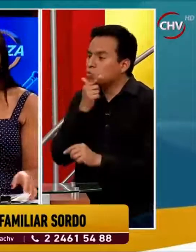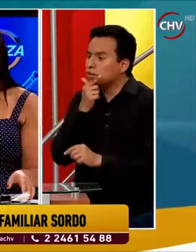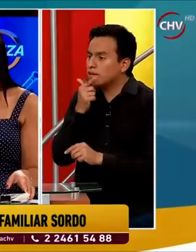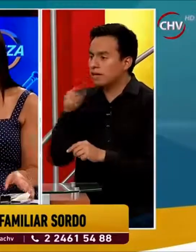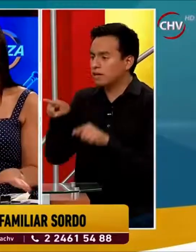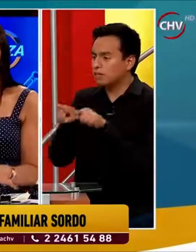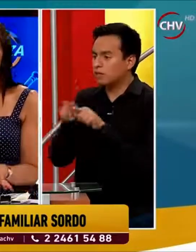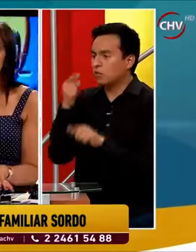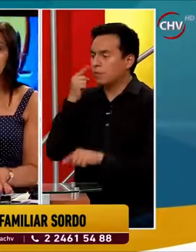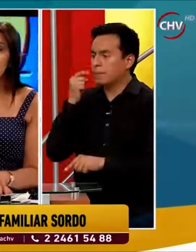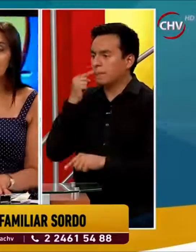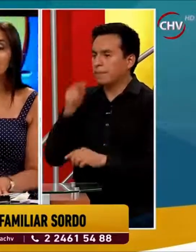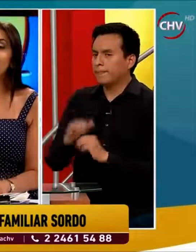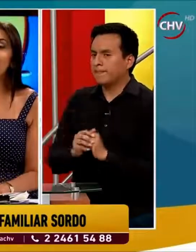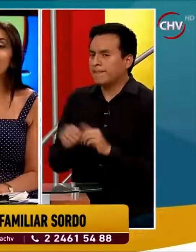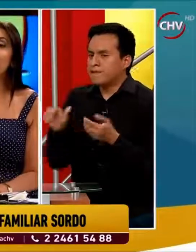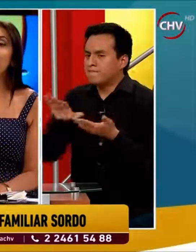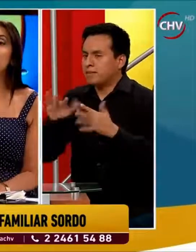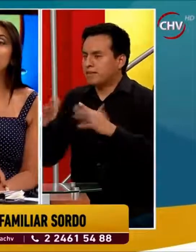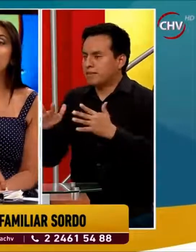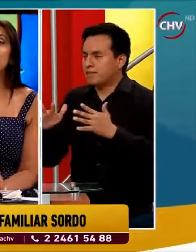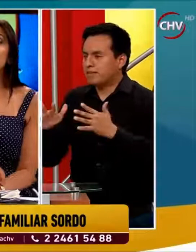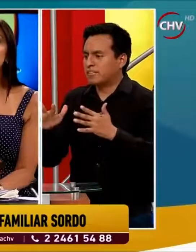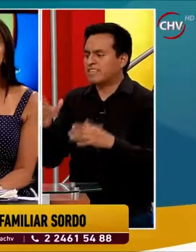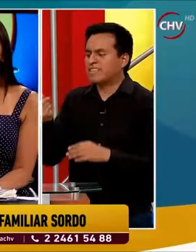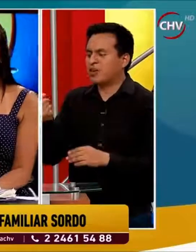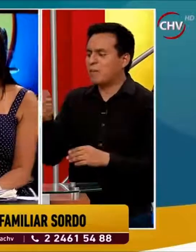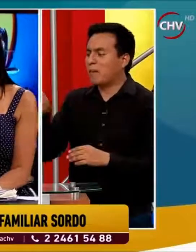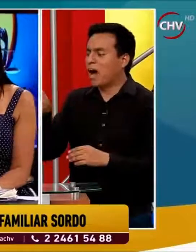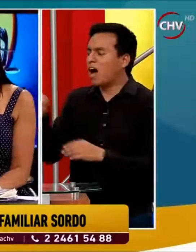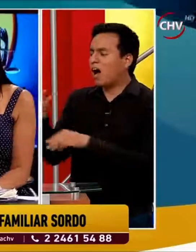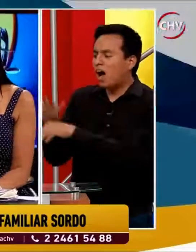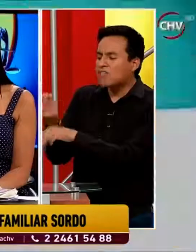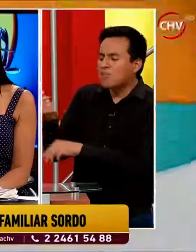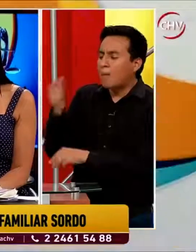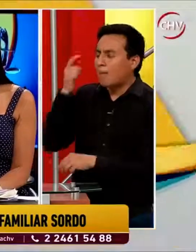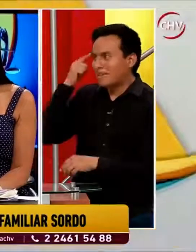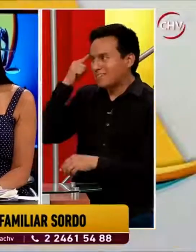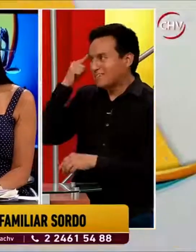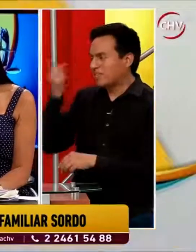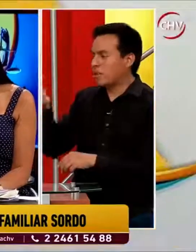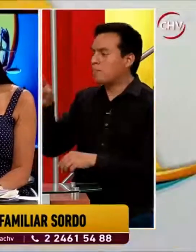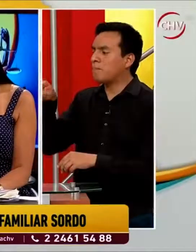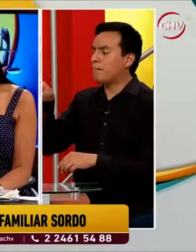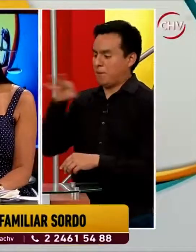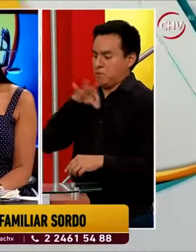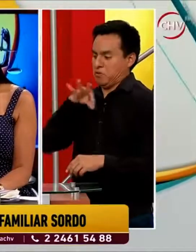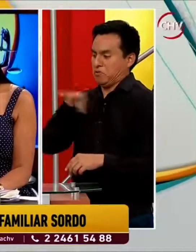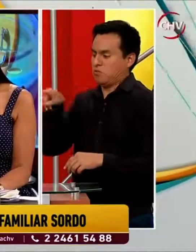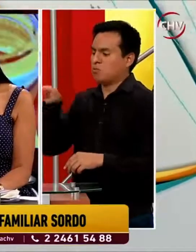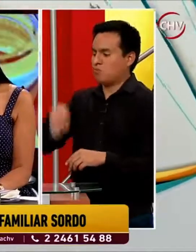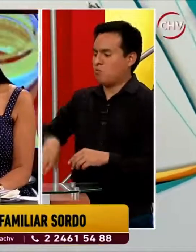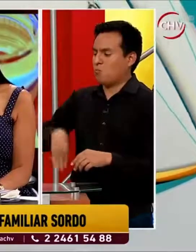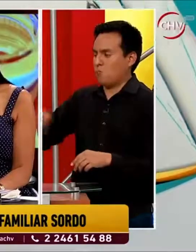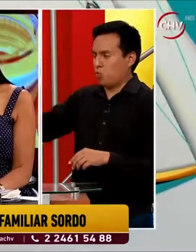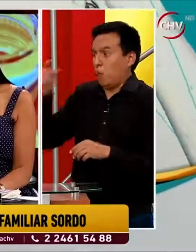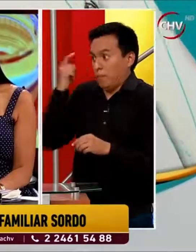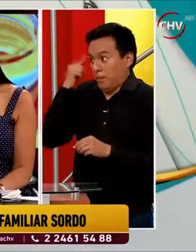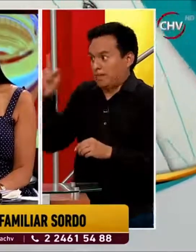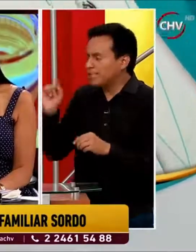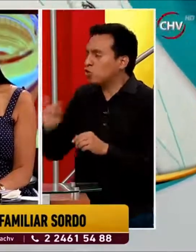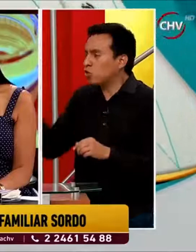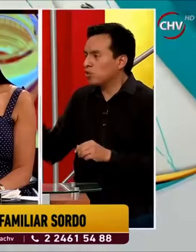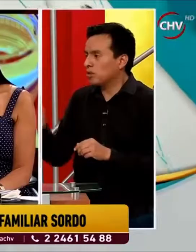es que aparentemente habría quedado un dinero de su mamá, que sería una pensión de su mamá y que usted la estaría percibida. ¿Eso es así? Está bien.